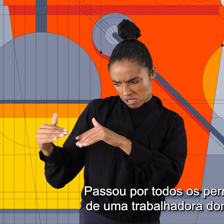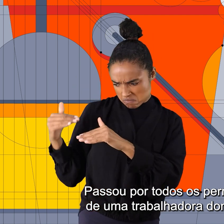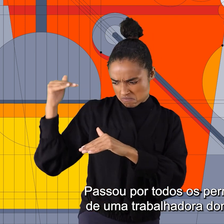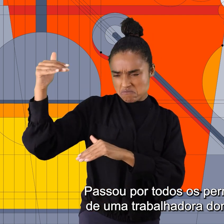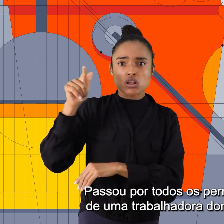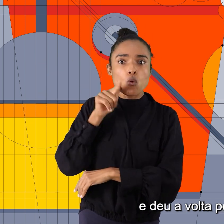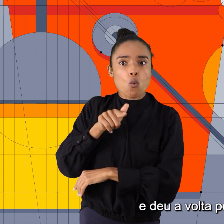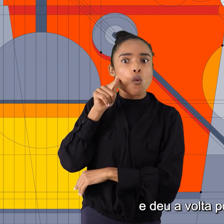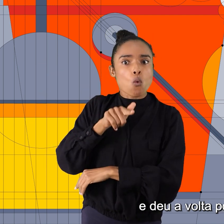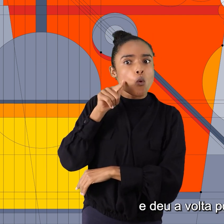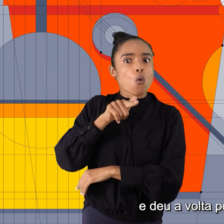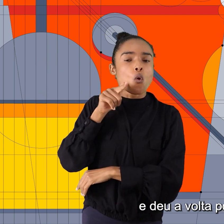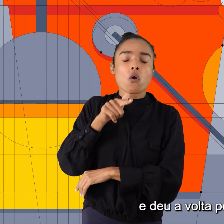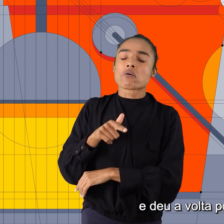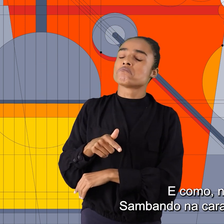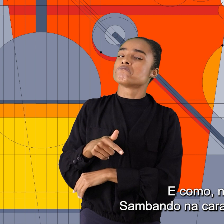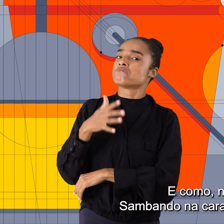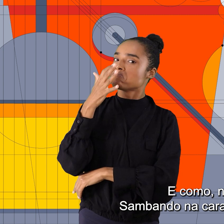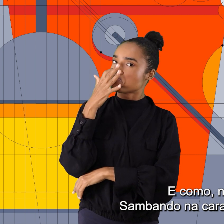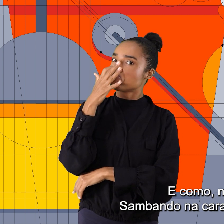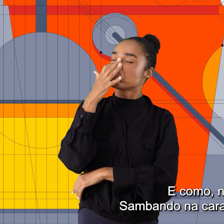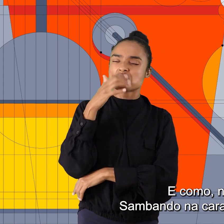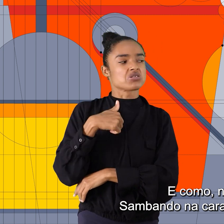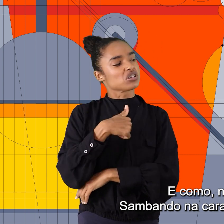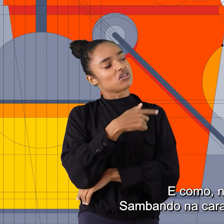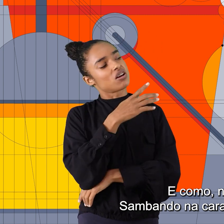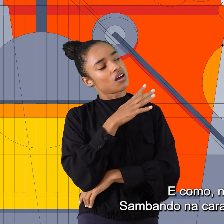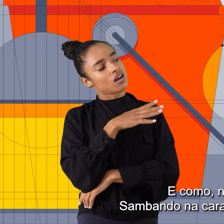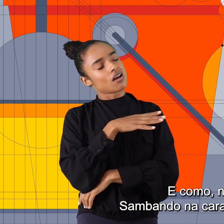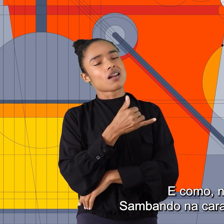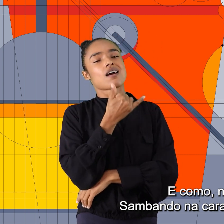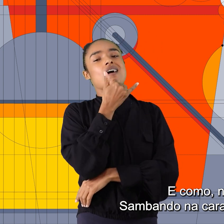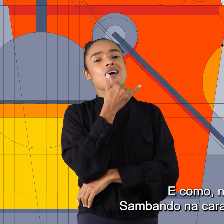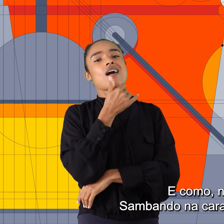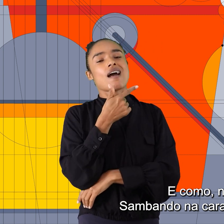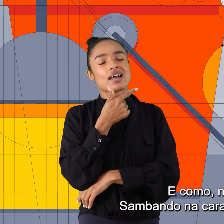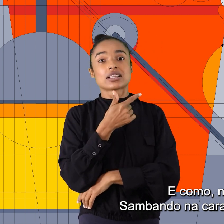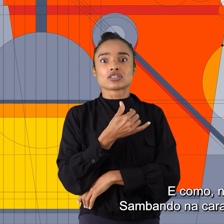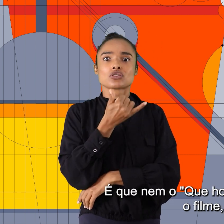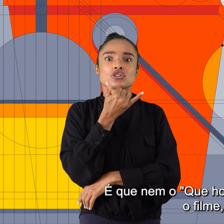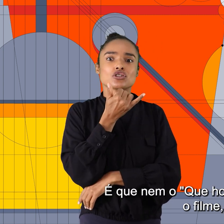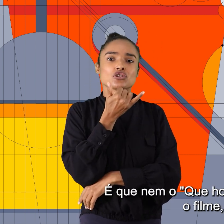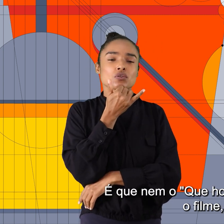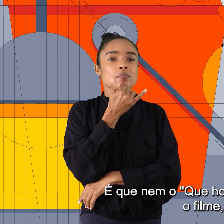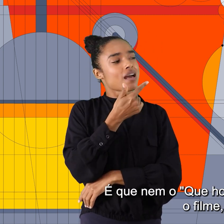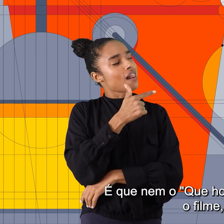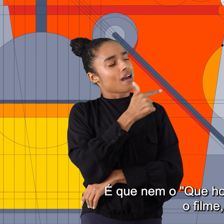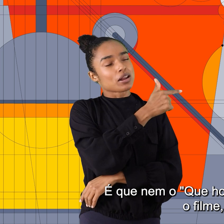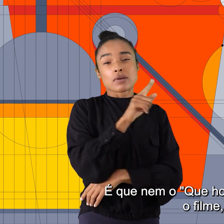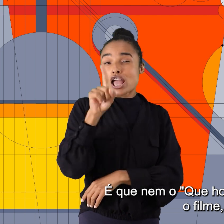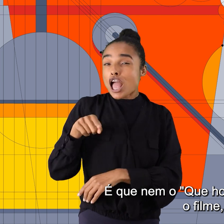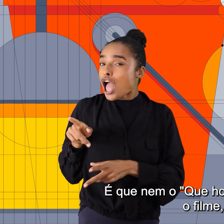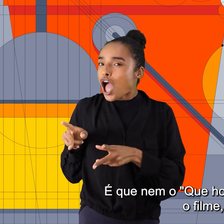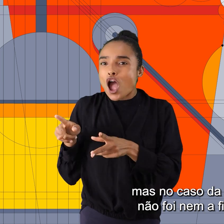Brasil e deu a volta por cima. E como, né? Sambando na cara do patrão. É que nem o Que Horas Ela